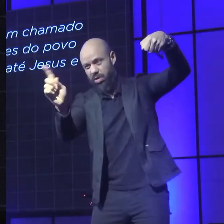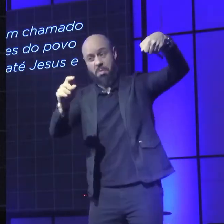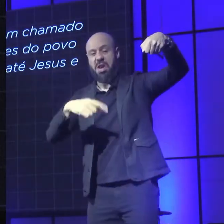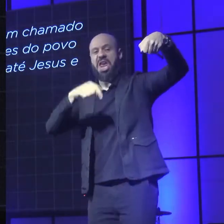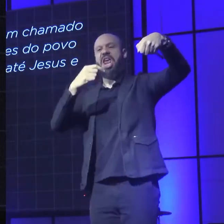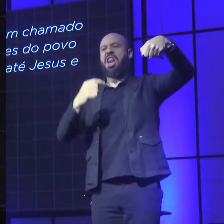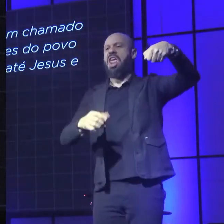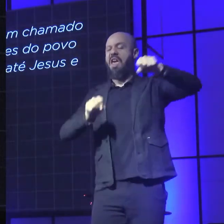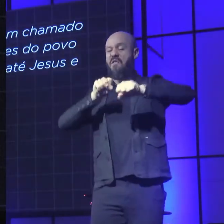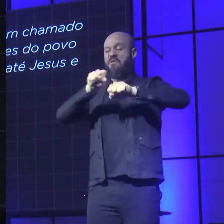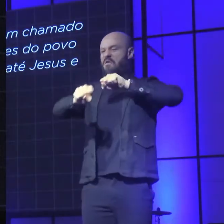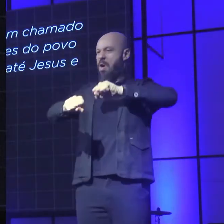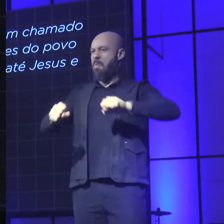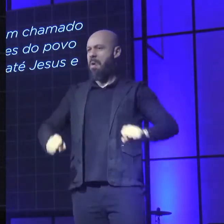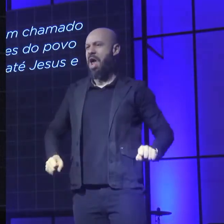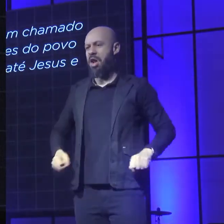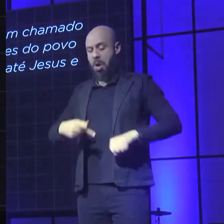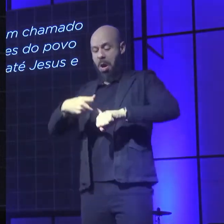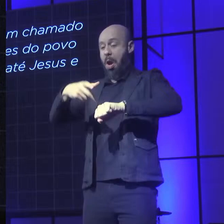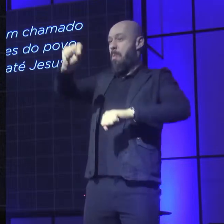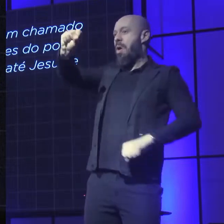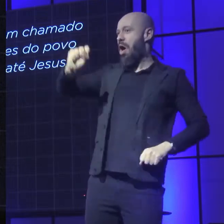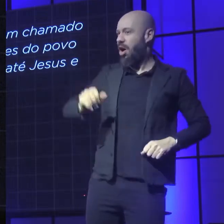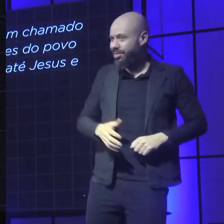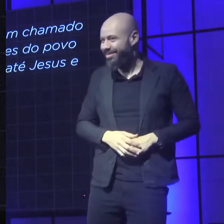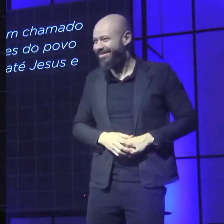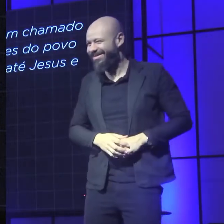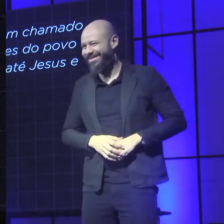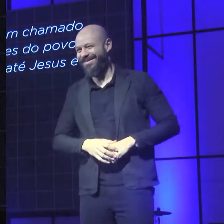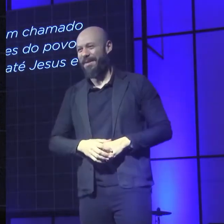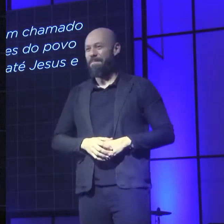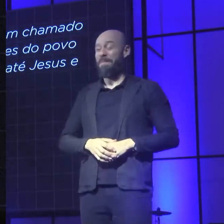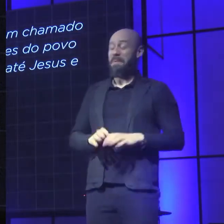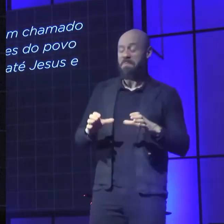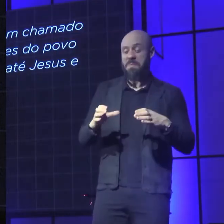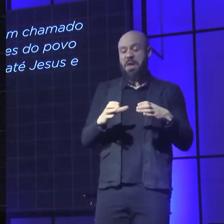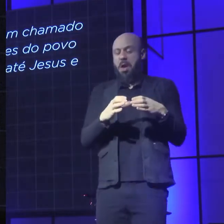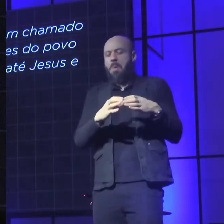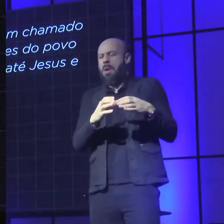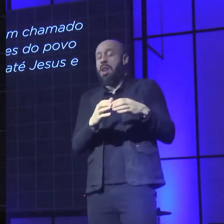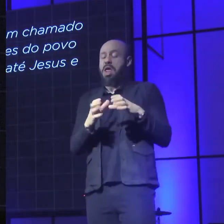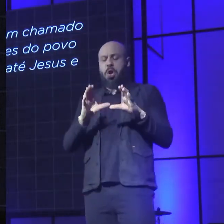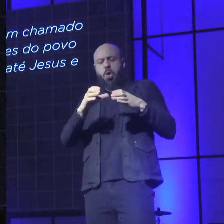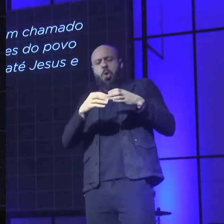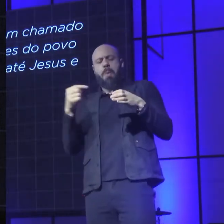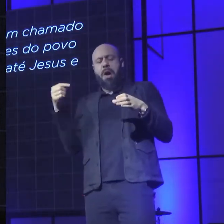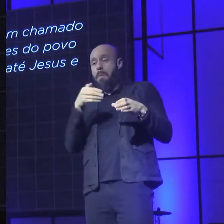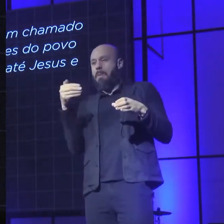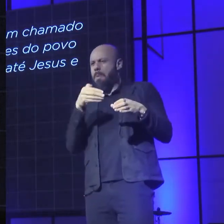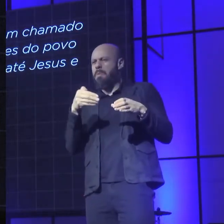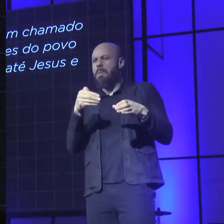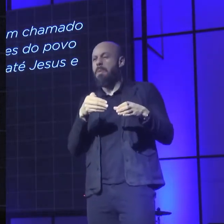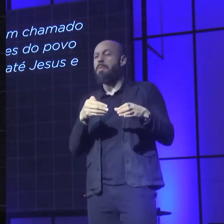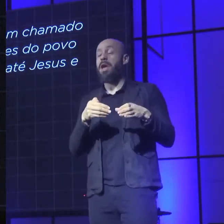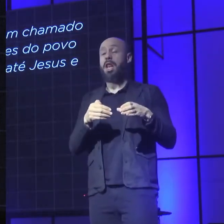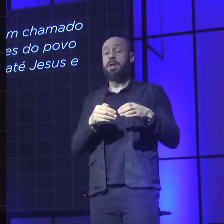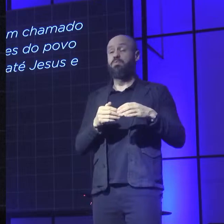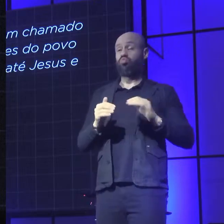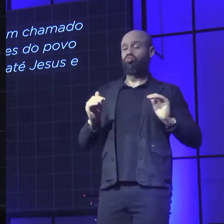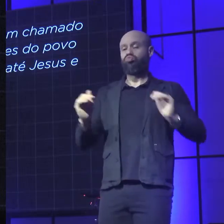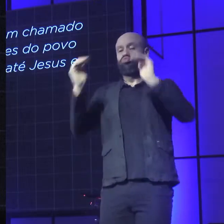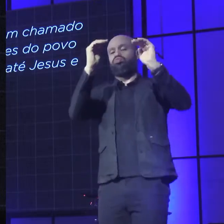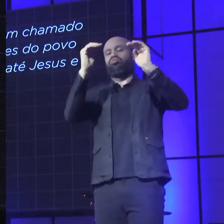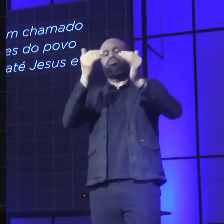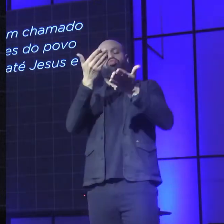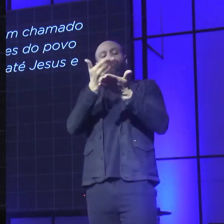informado, PhD. Ele fazia parte de um grupo de elite,